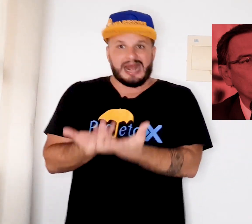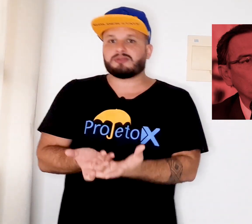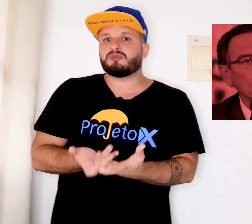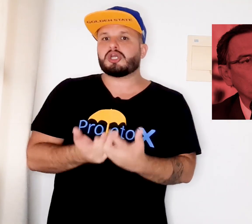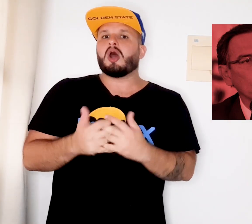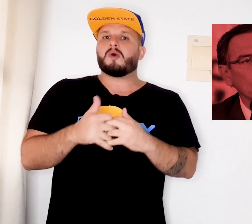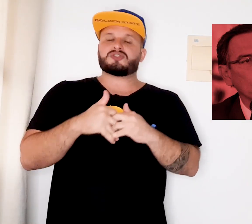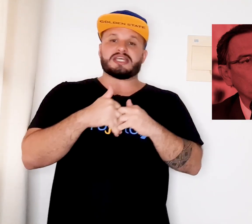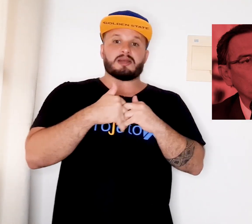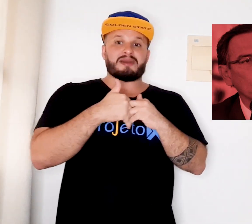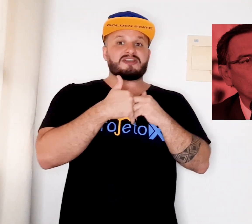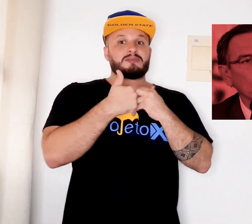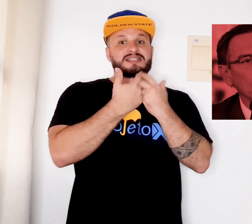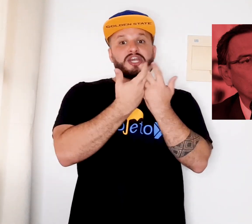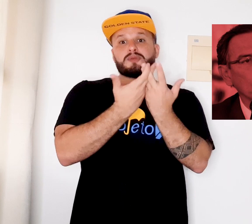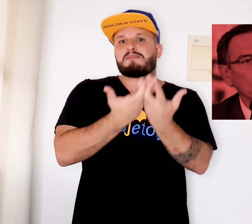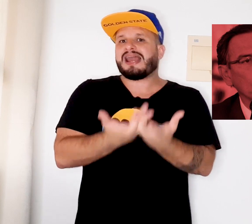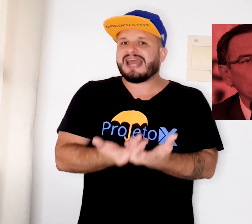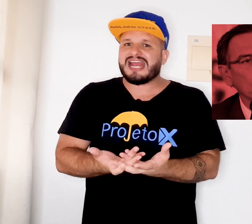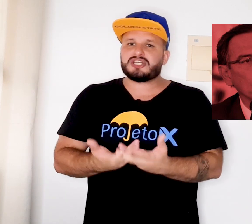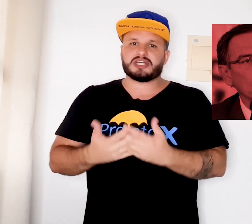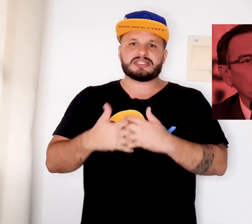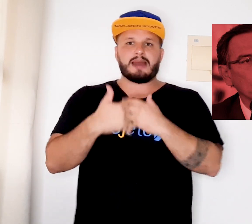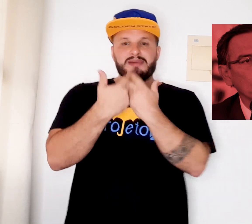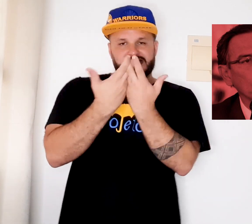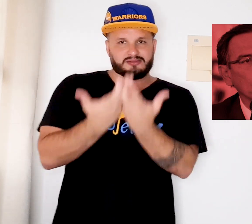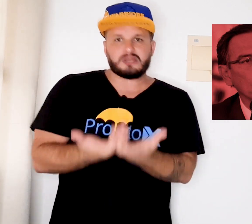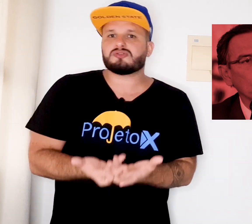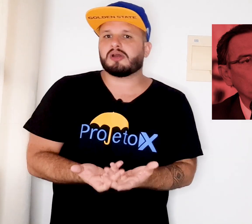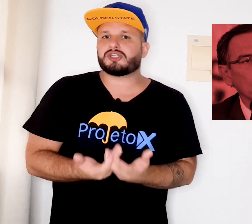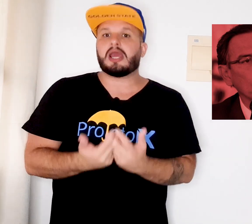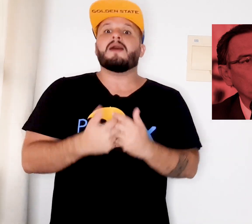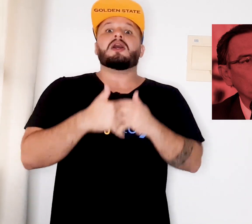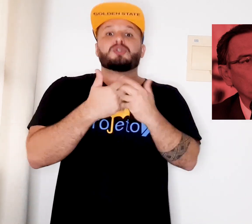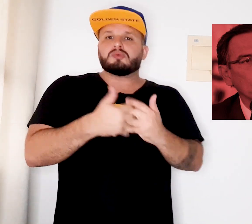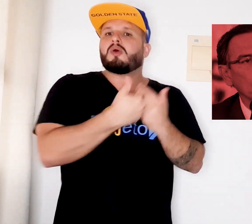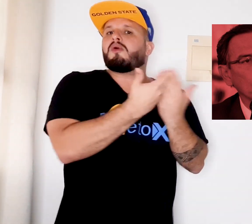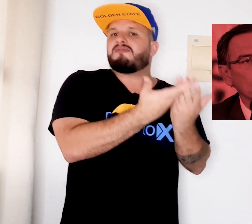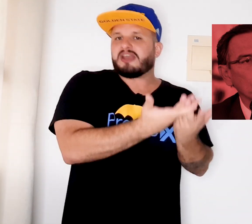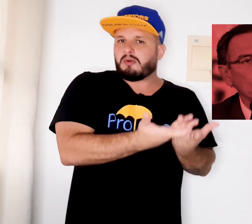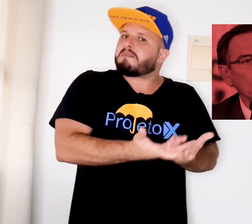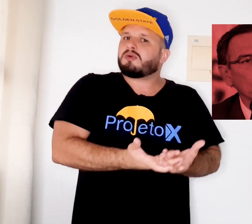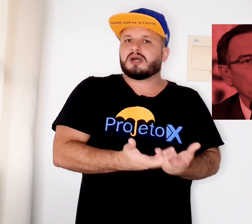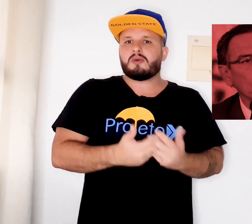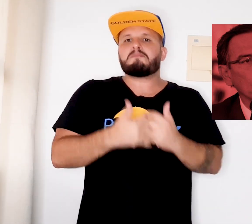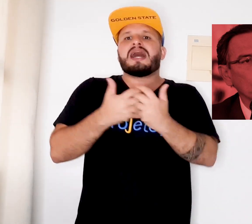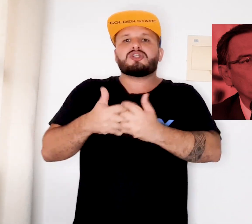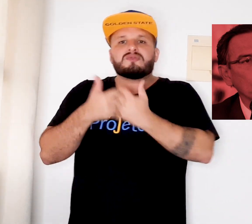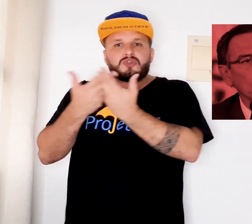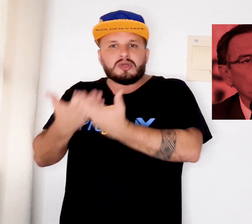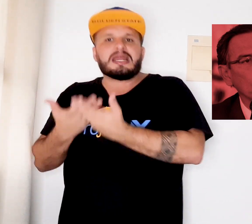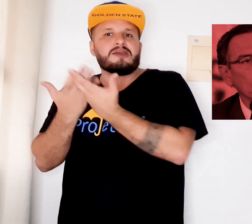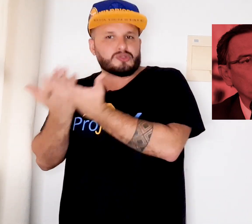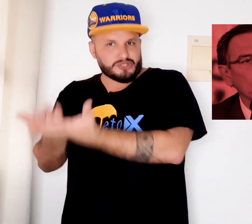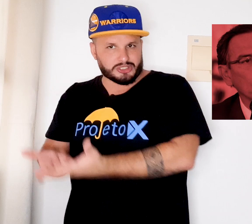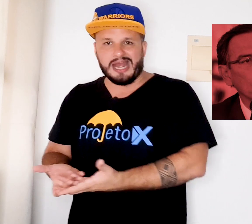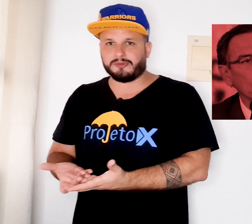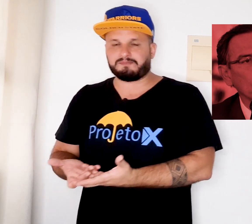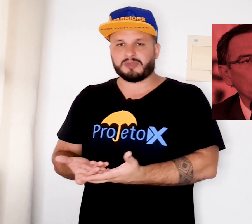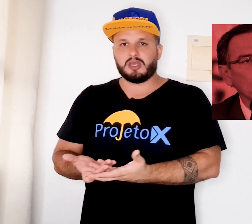contratos, ou seja, para fazer uma série de palestras e apresentações junto ao governo peruano para os funcionários do Estado.